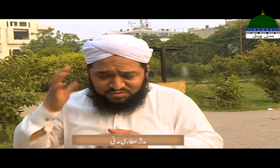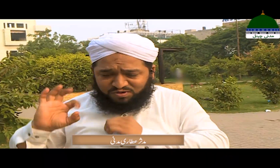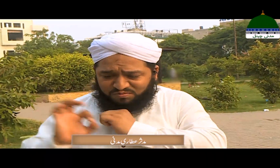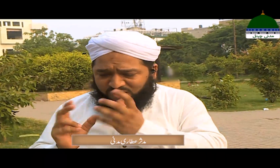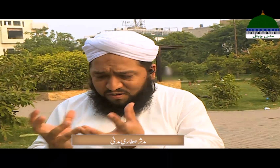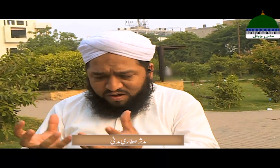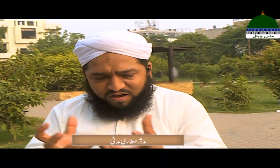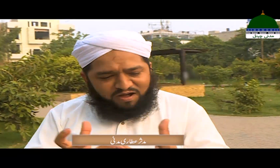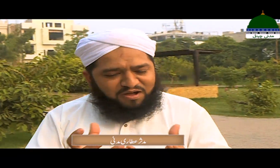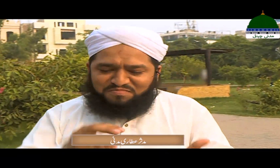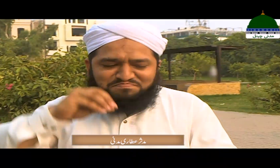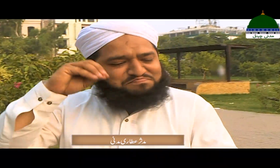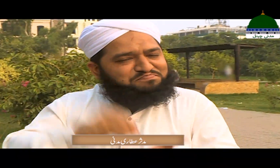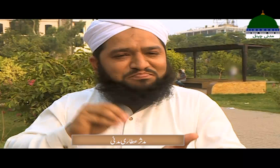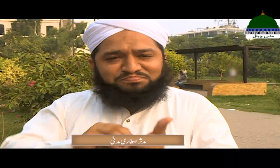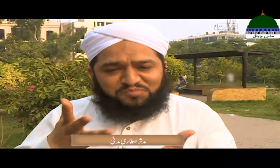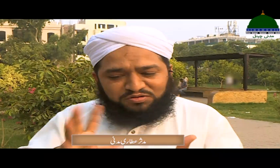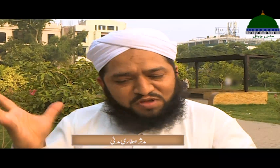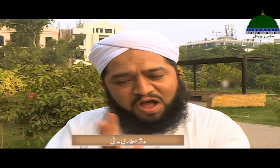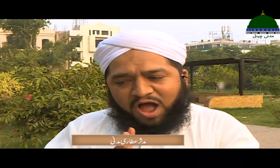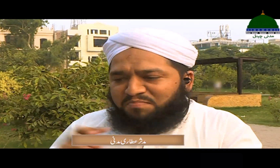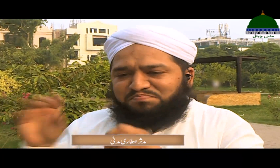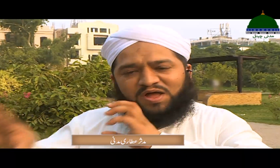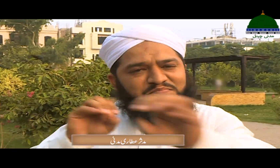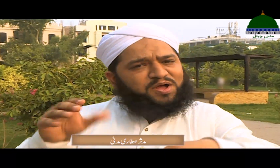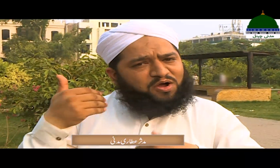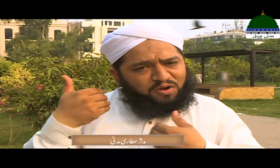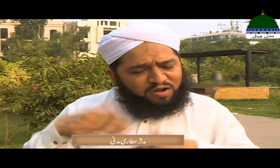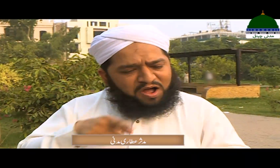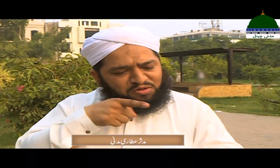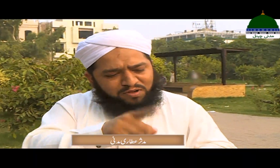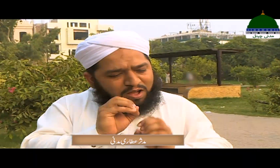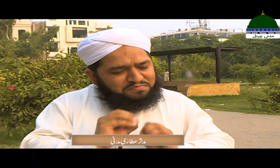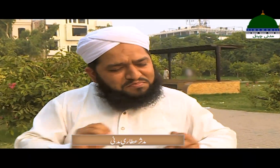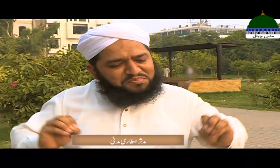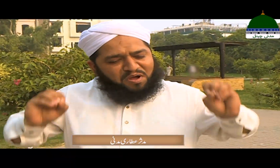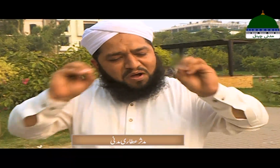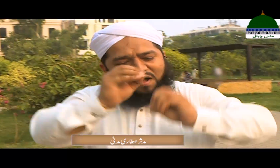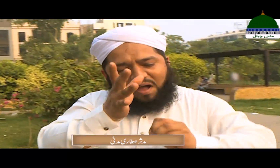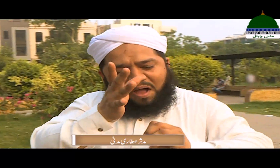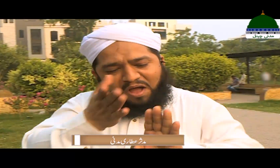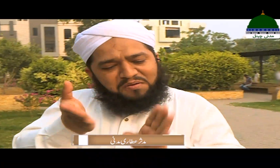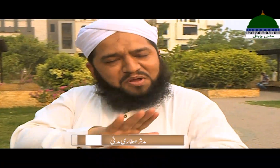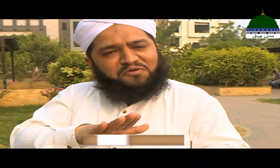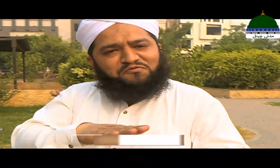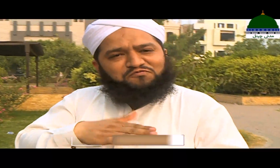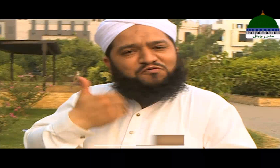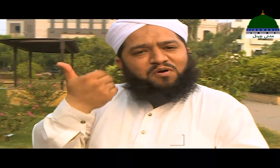اس مال کی کوئی وقعت نہیں، کیونکہ اب یہ دوسروں کا ہو جائے گا اور تو خالی ہاتھ چلا جائے